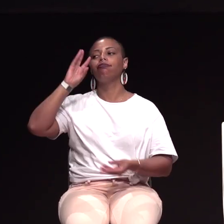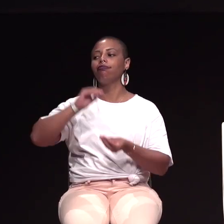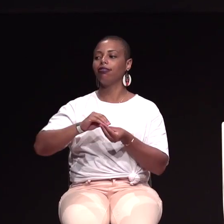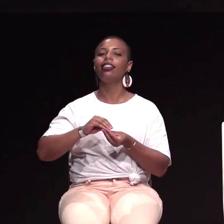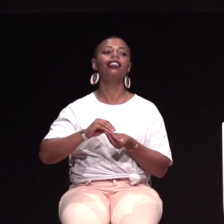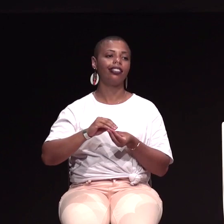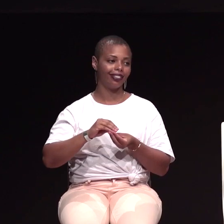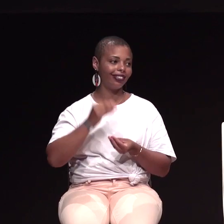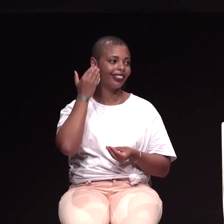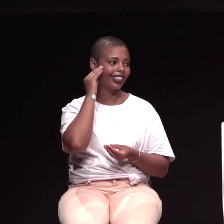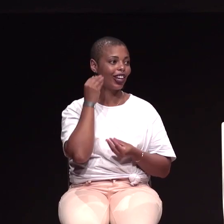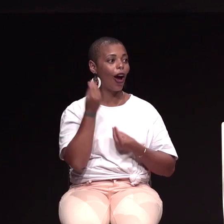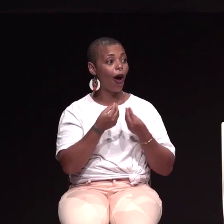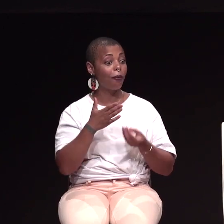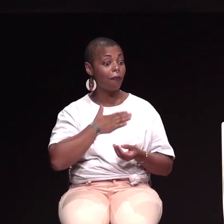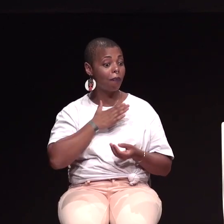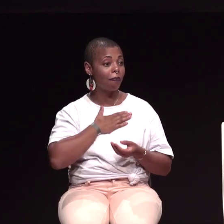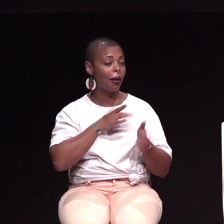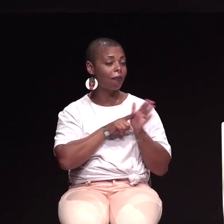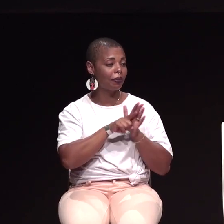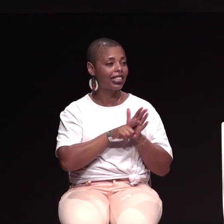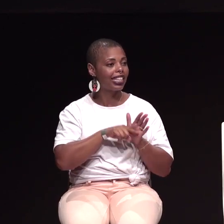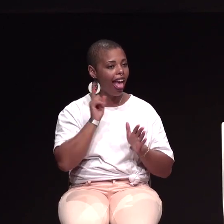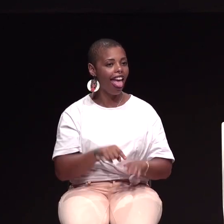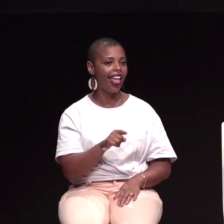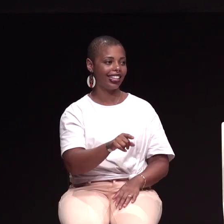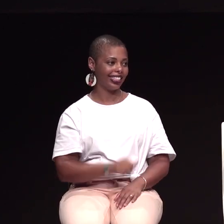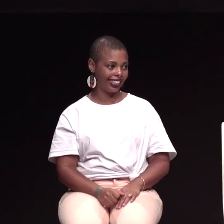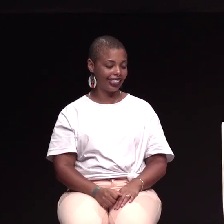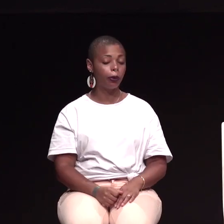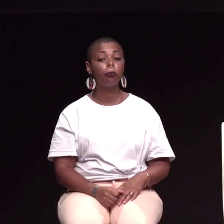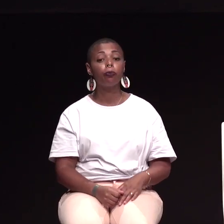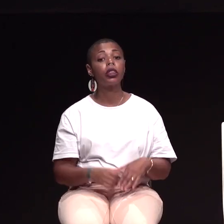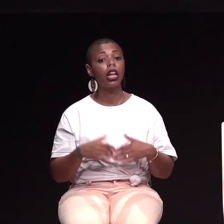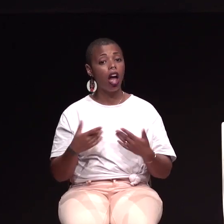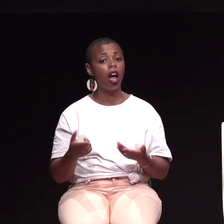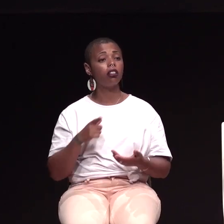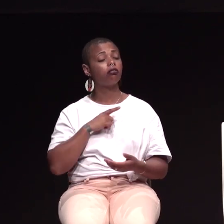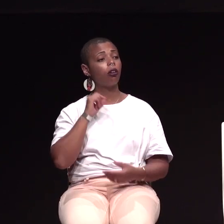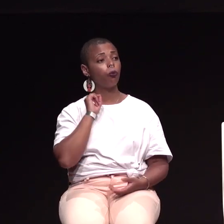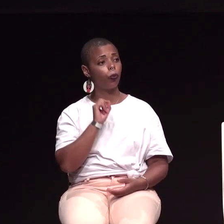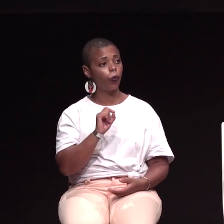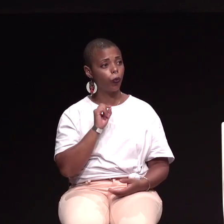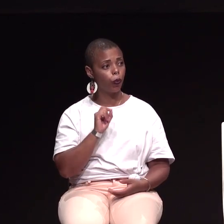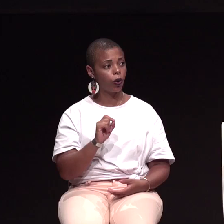que é a minha pesquisa. E ela passa por